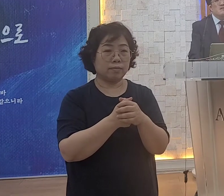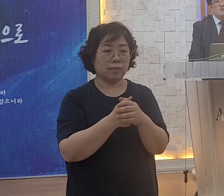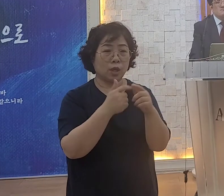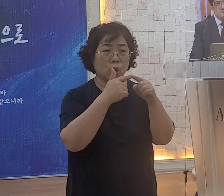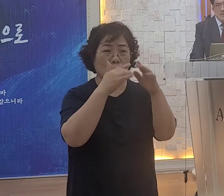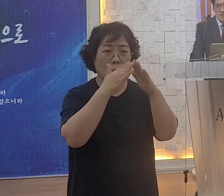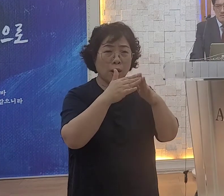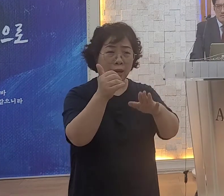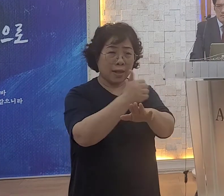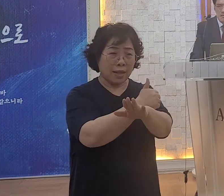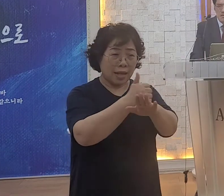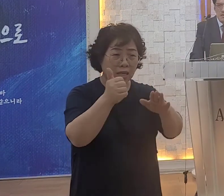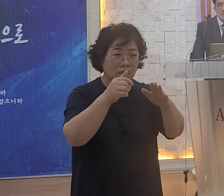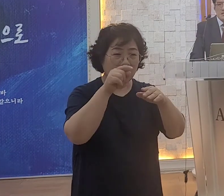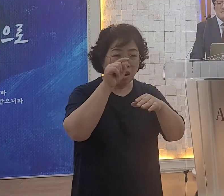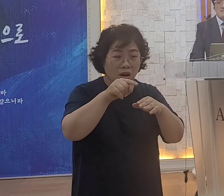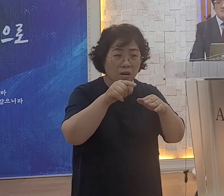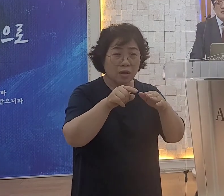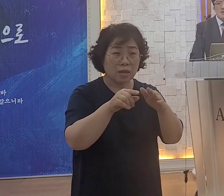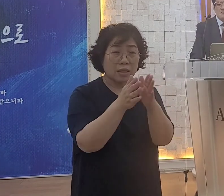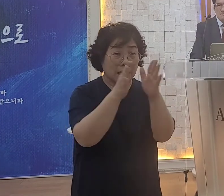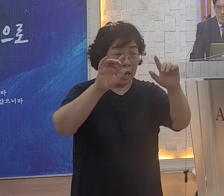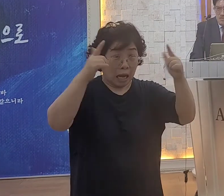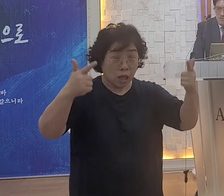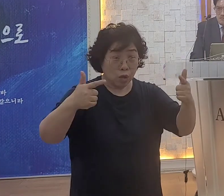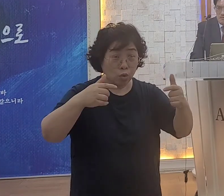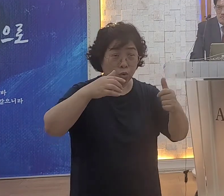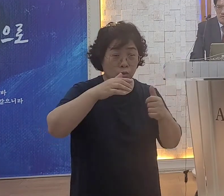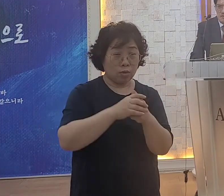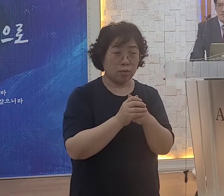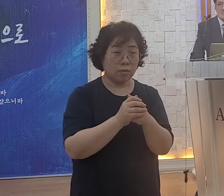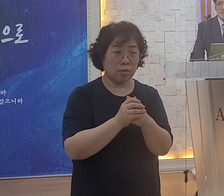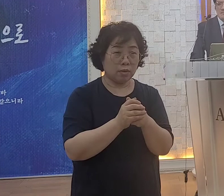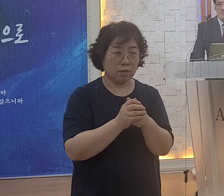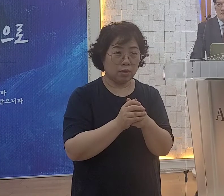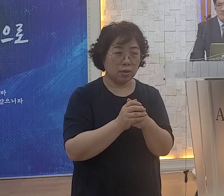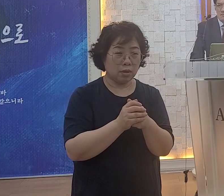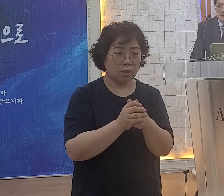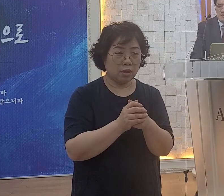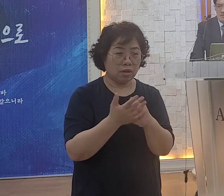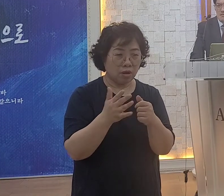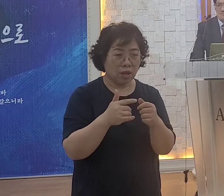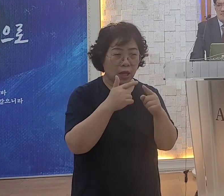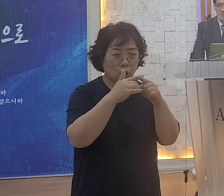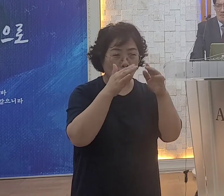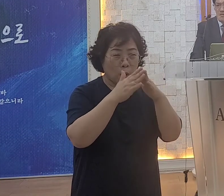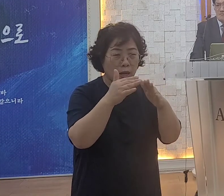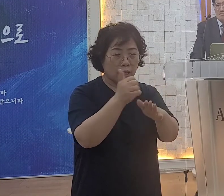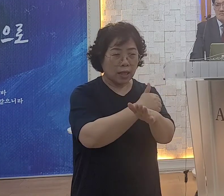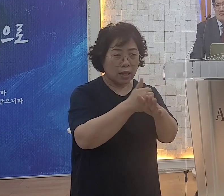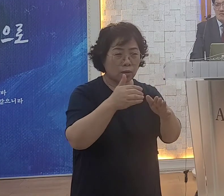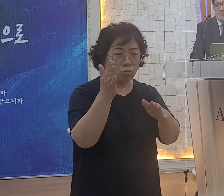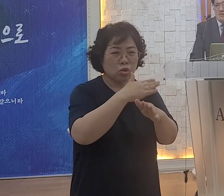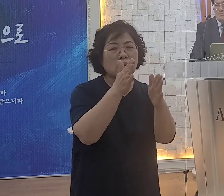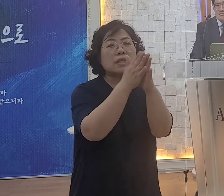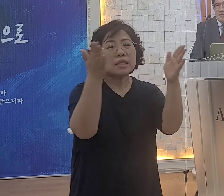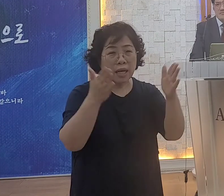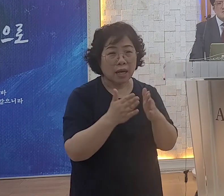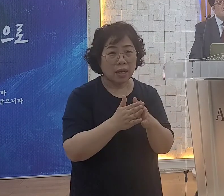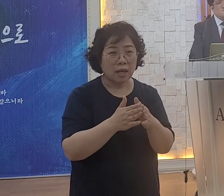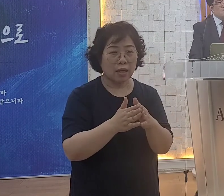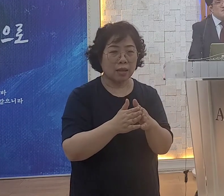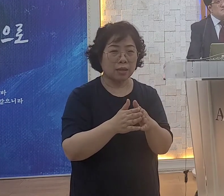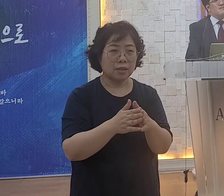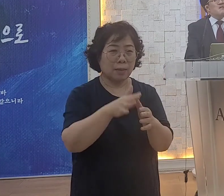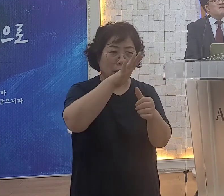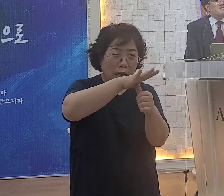교회 다니는 게 출발이고 세례 받는 게 두 번째고 집사 되고 장로 되고 권사 되고 이게 세 번째 네